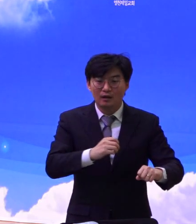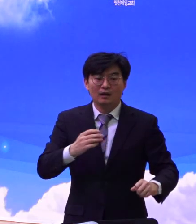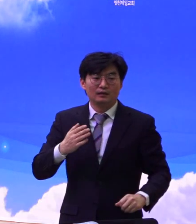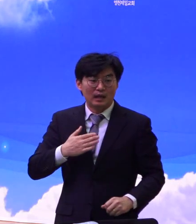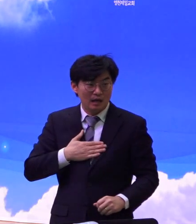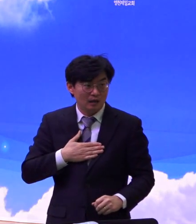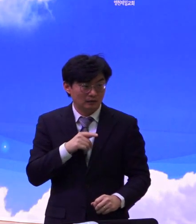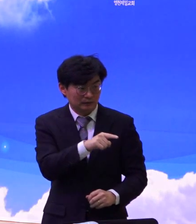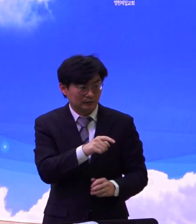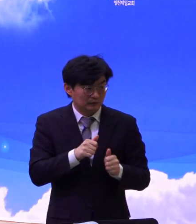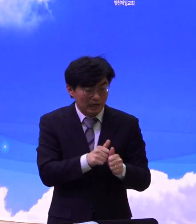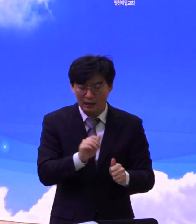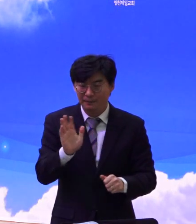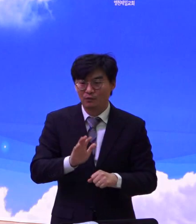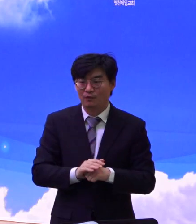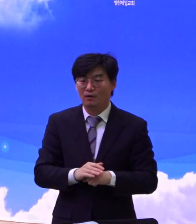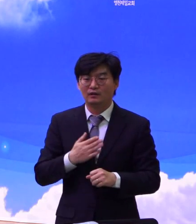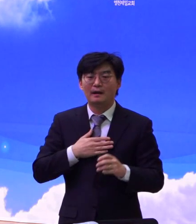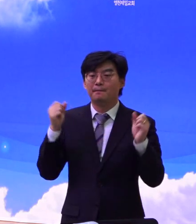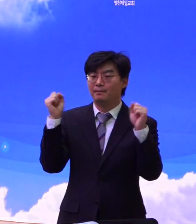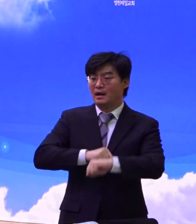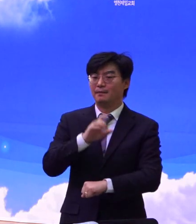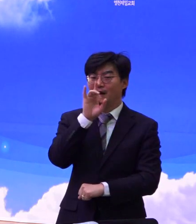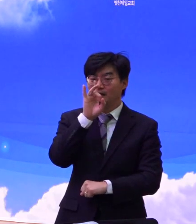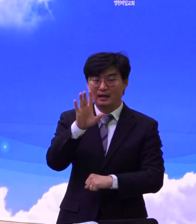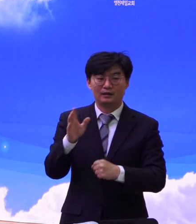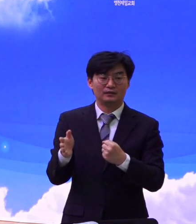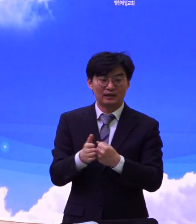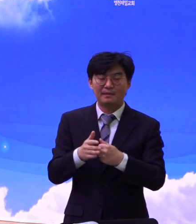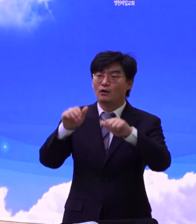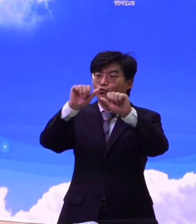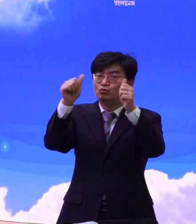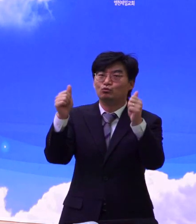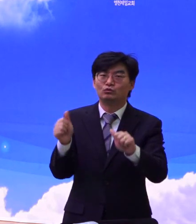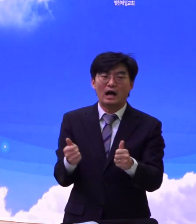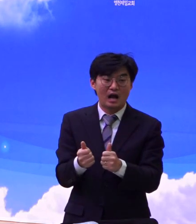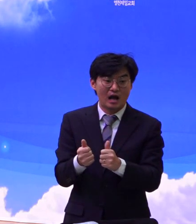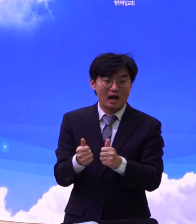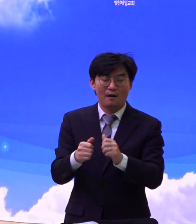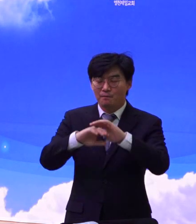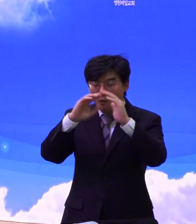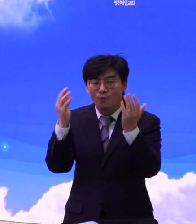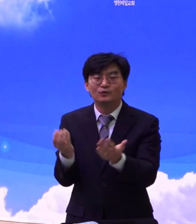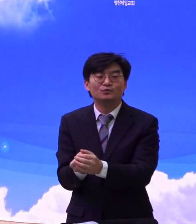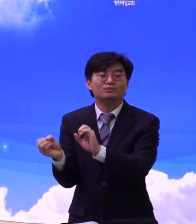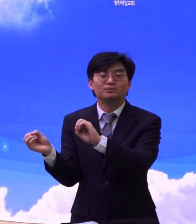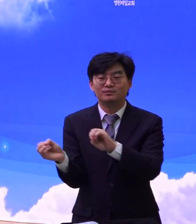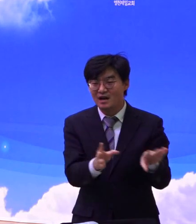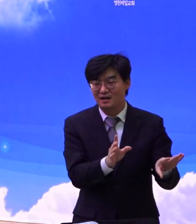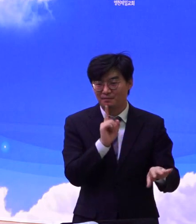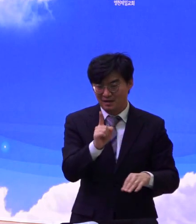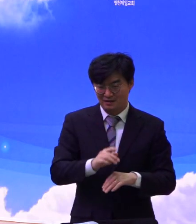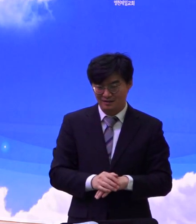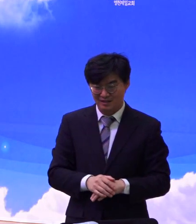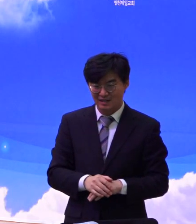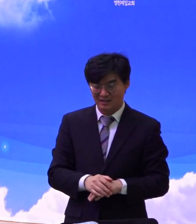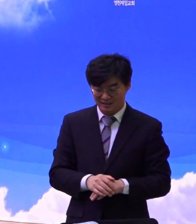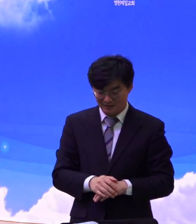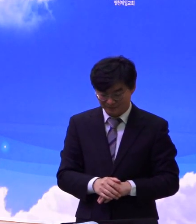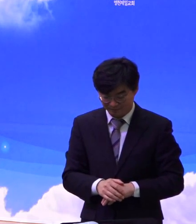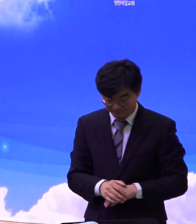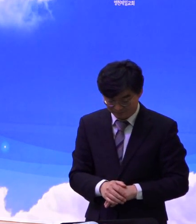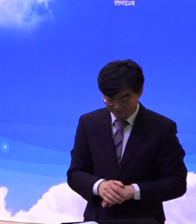것입니다. 오늘 사전의 말씀이 그것을 기록하고 있는데 이 사절 말씀을 여러분 자막을 보시면서 세번역 성경으로 같이 한번